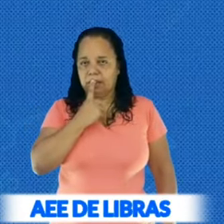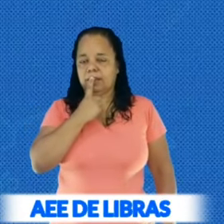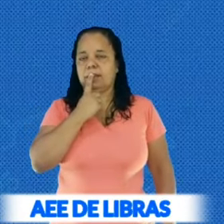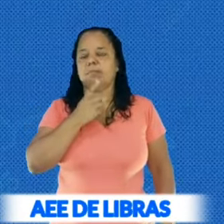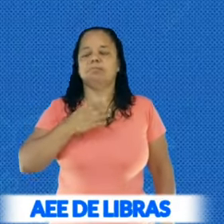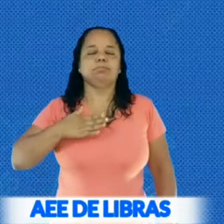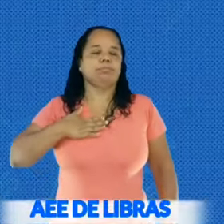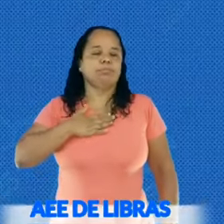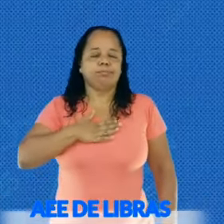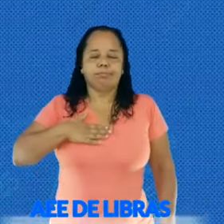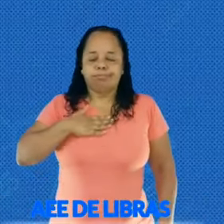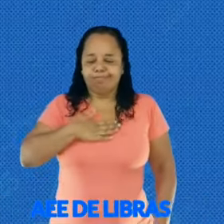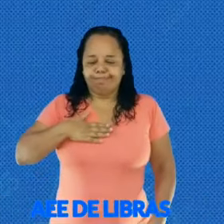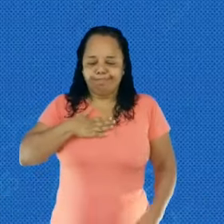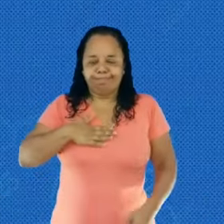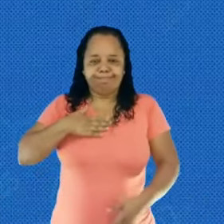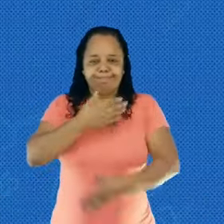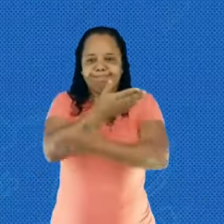com vocês.